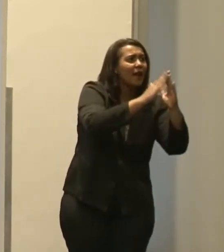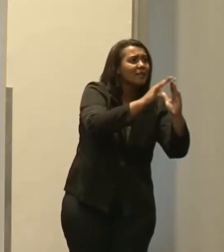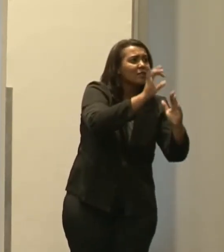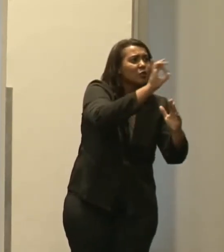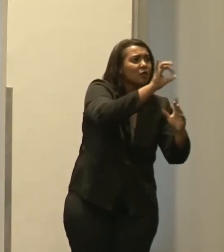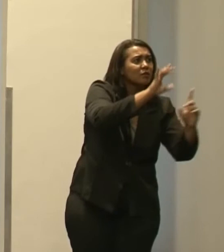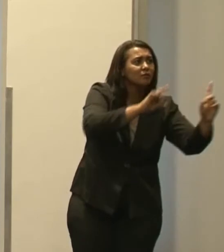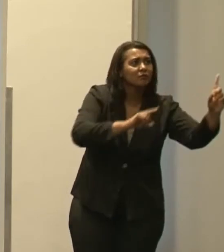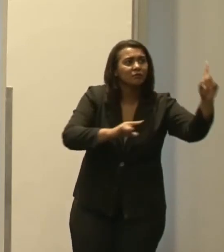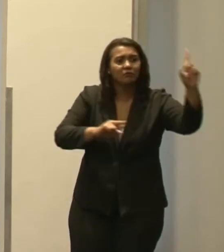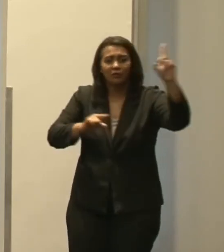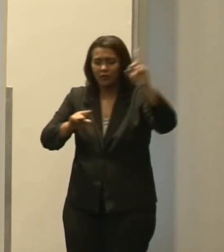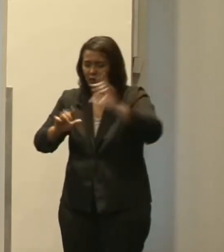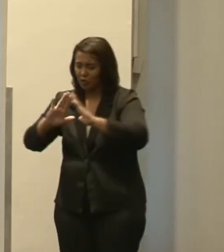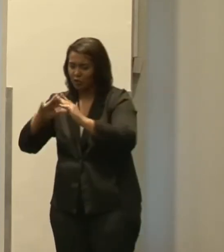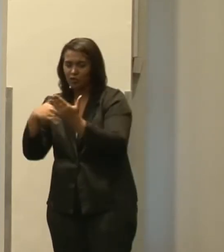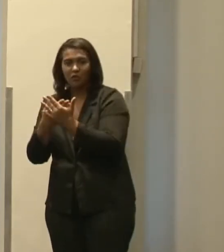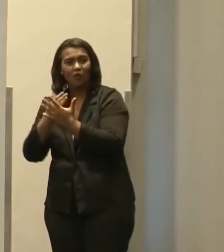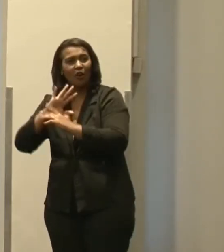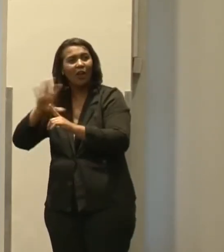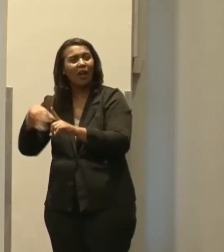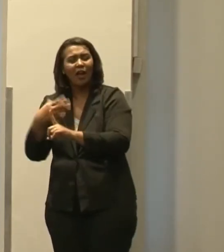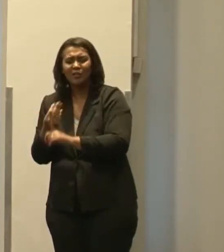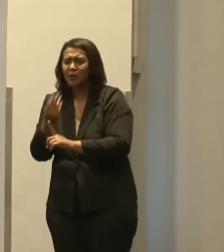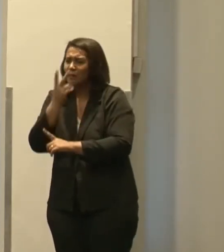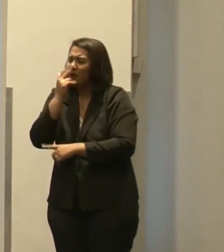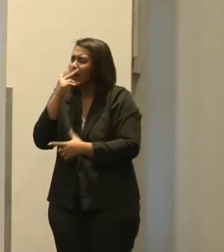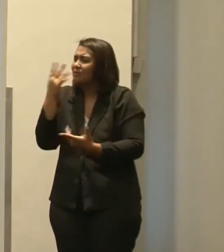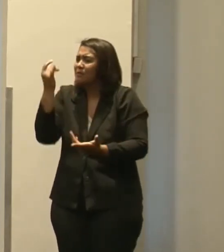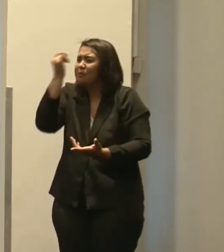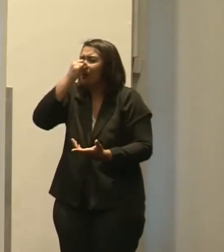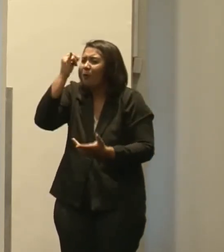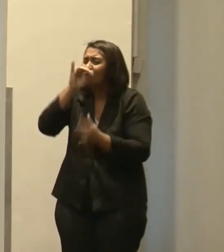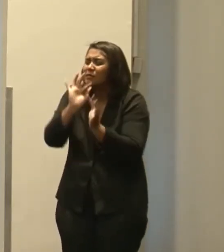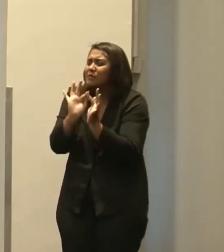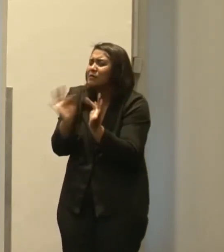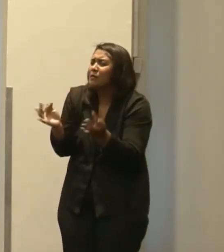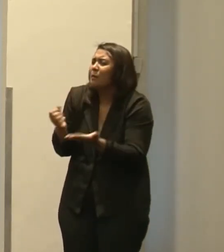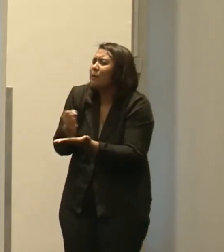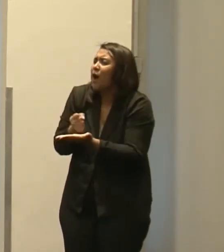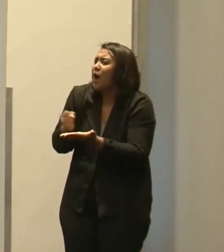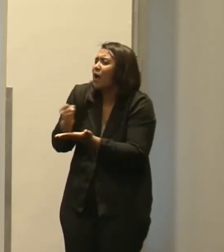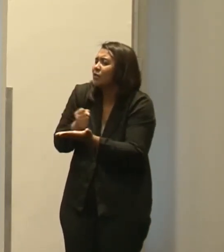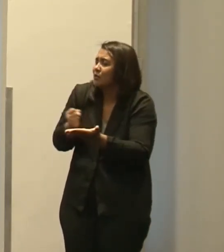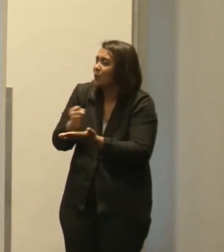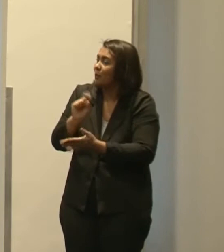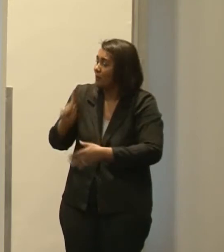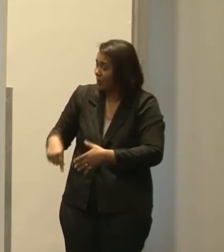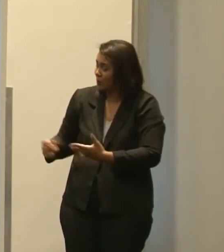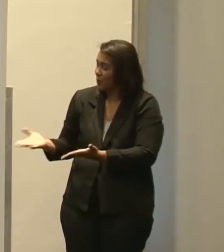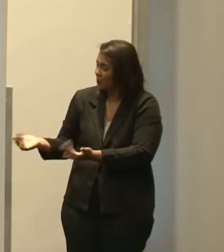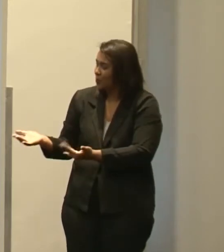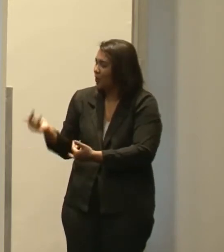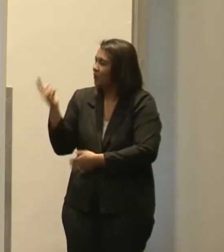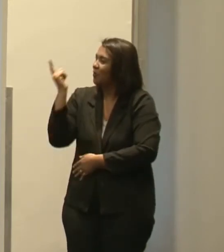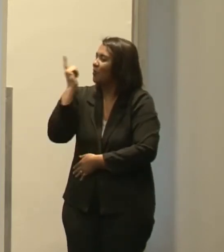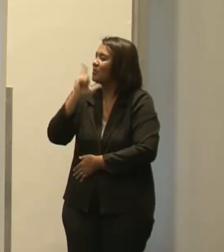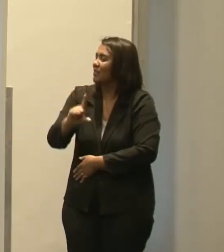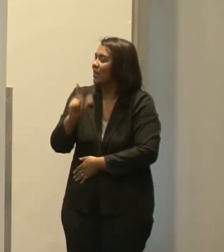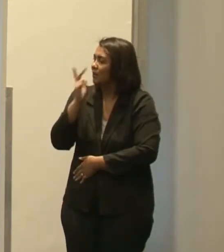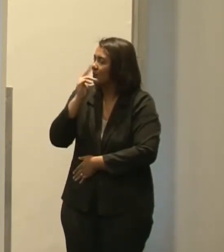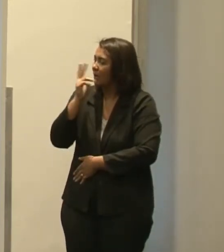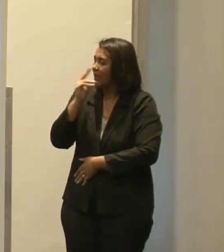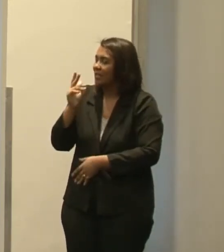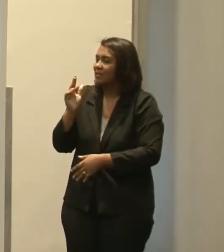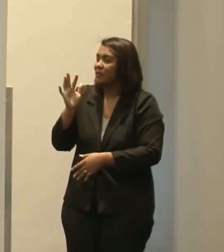para a escola de artes, pode parecer muito bobo, não é? Muito básico. Mas esse jovem, ele consegue, muitas vezes,